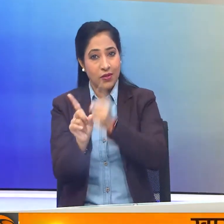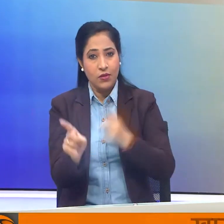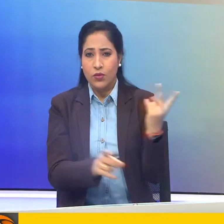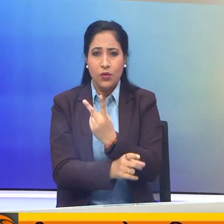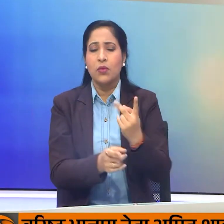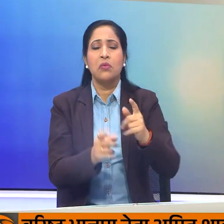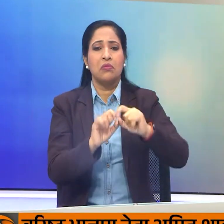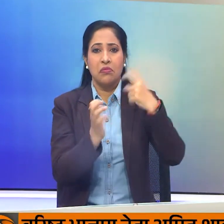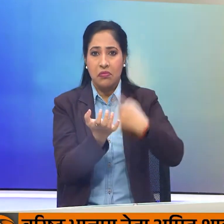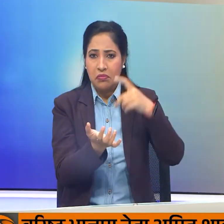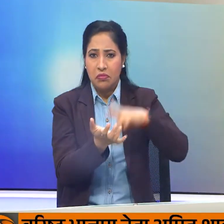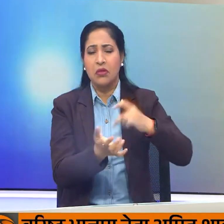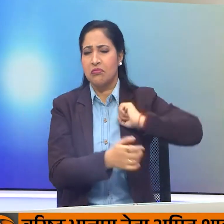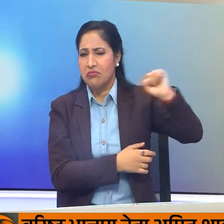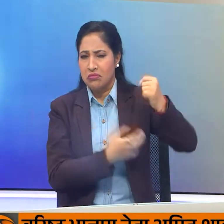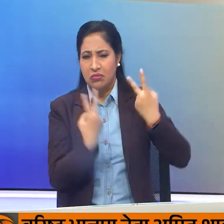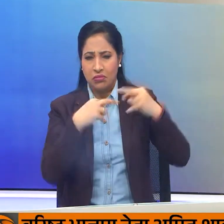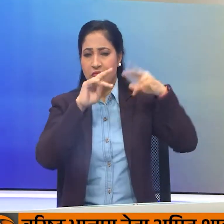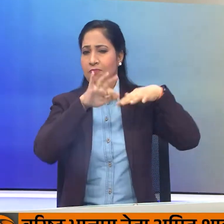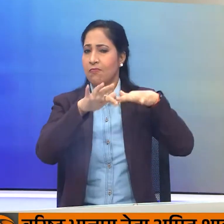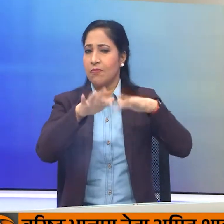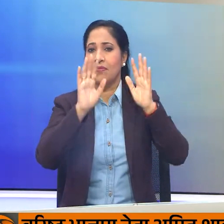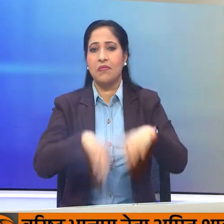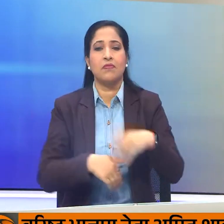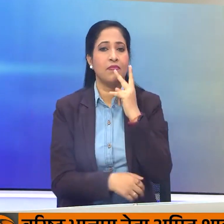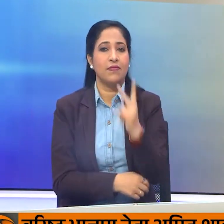जोर शोर से चुनाव प्रचार करते हुए नजर आएंगे।